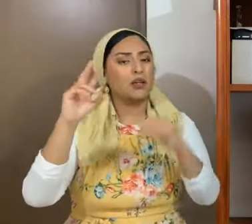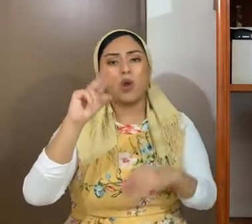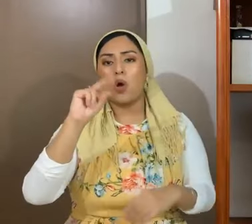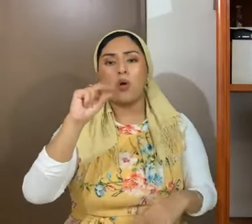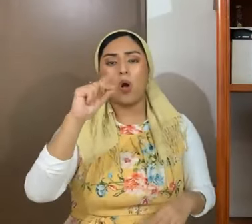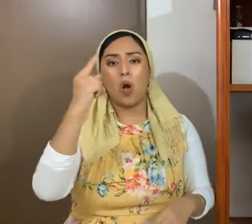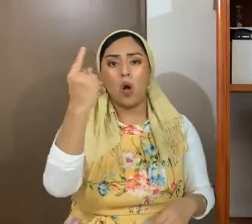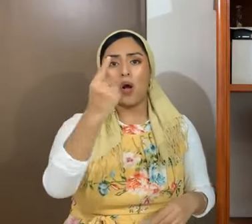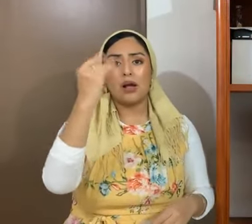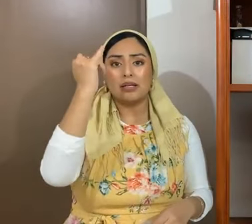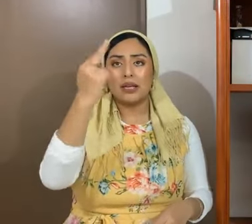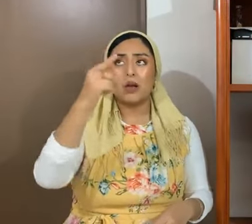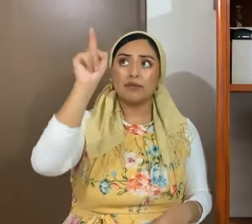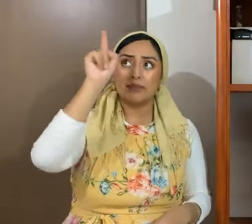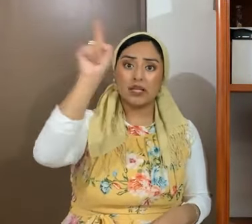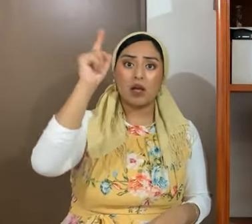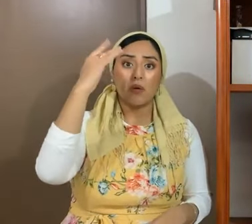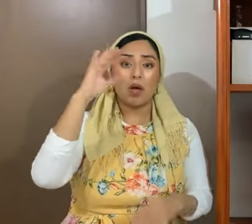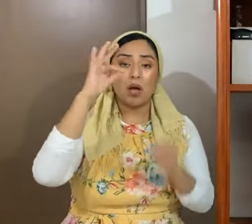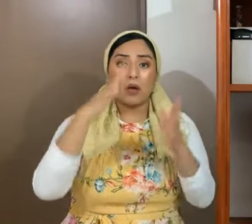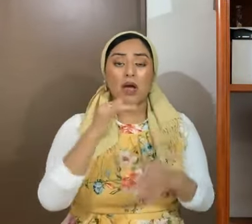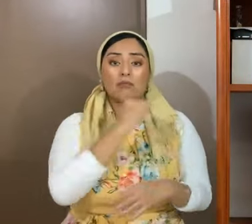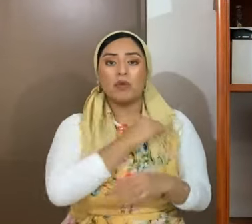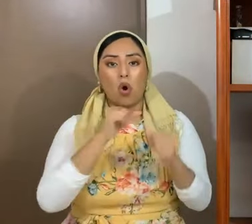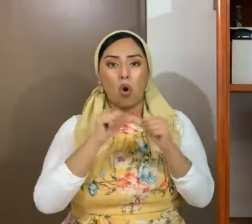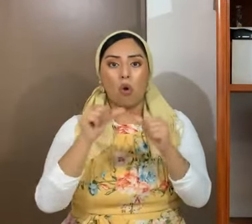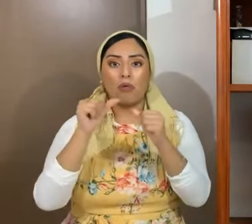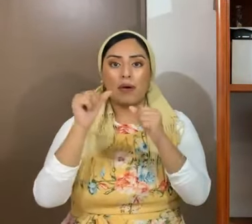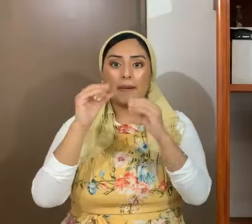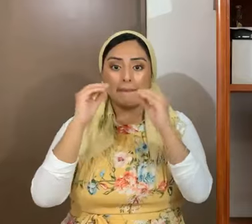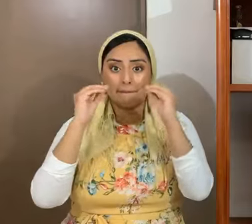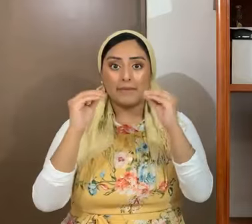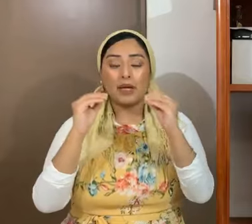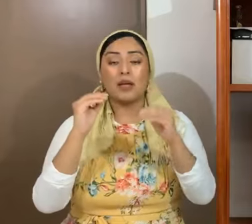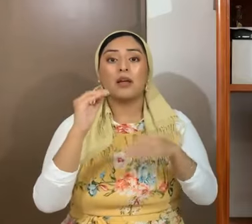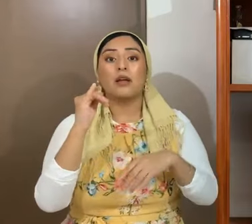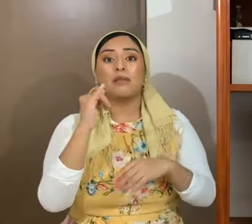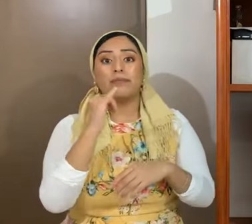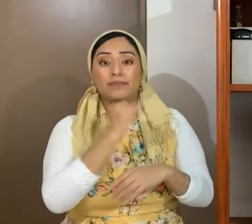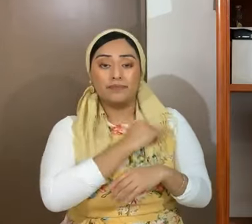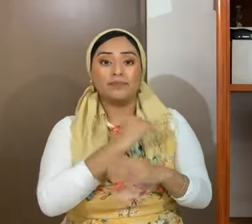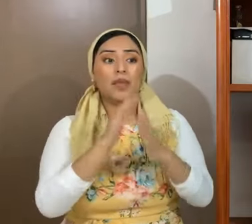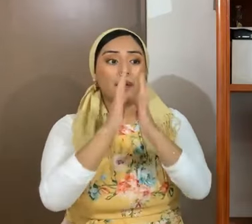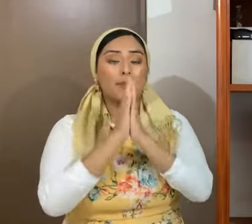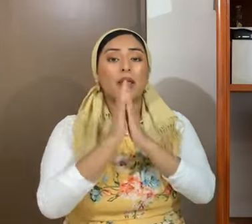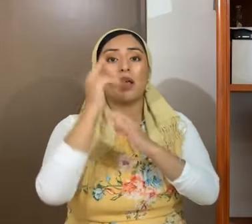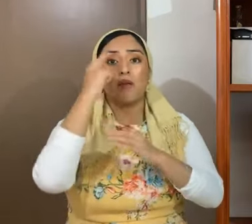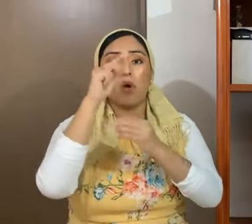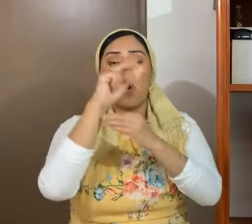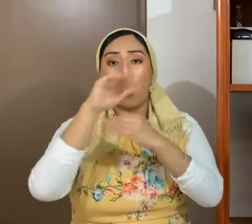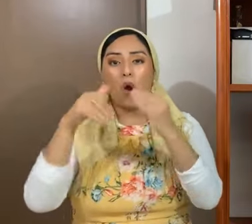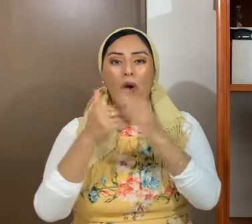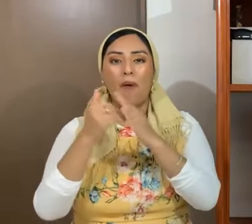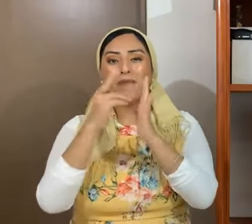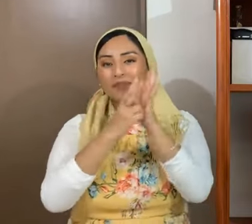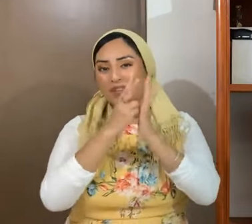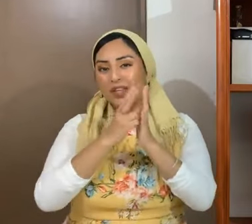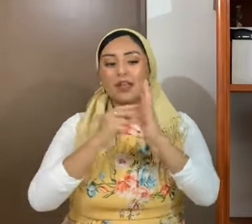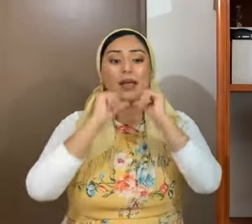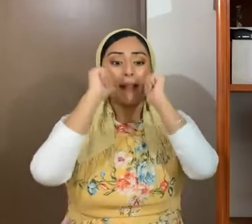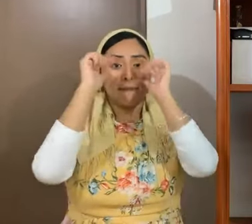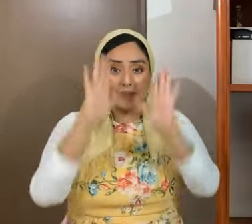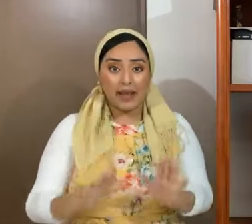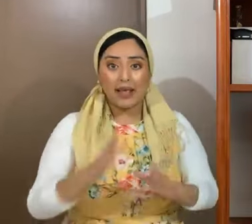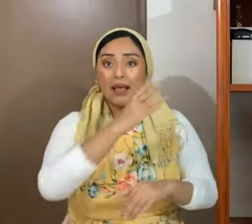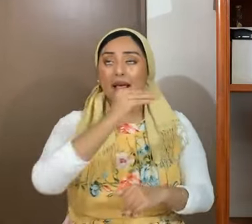más que Yahweh mismo. Por eso nuestro amado Roy siempre nos ha ministrado que Él ora para que los audios sean ungidos y bendecidos, y